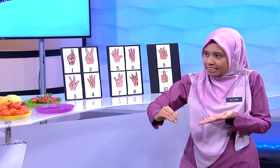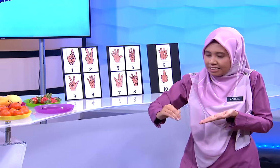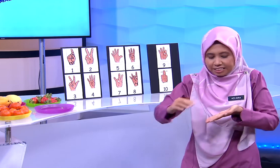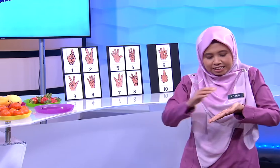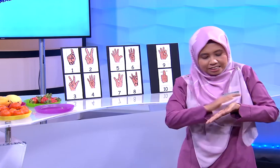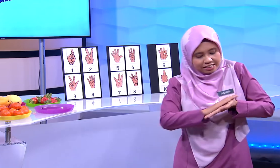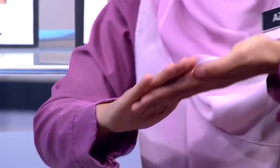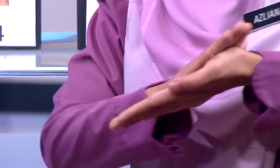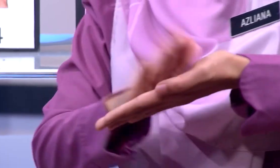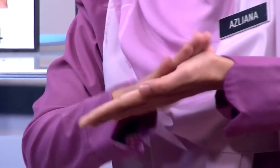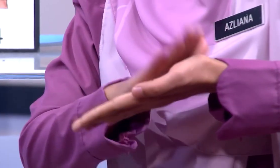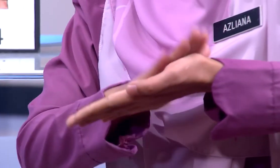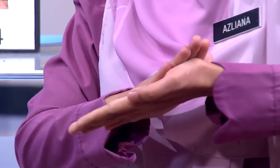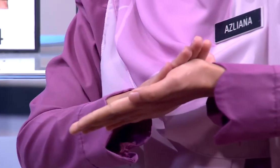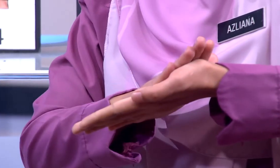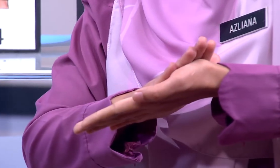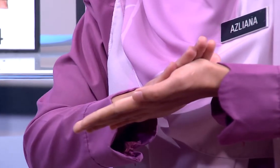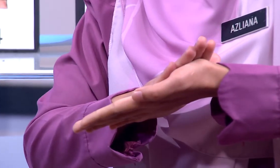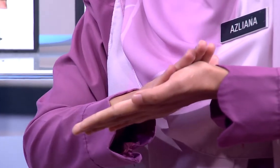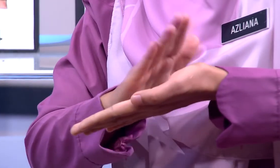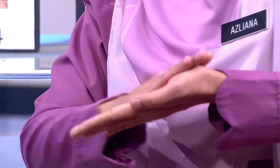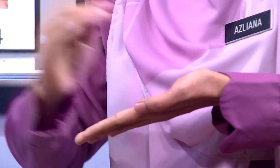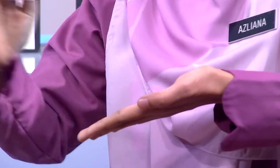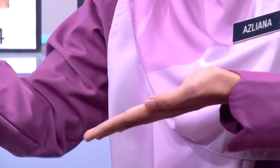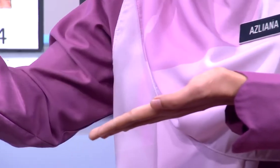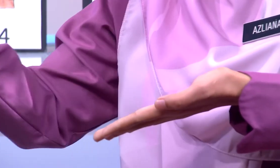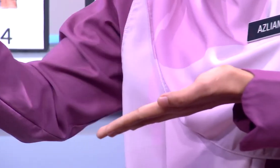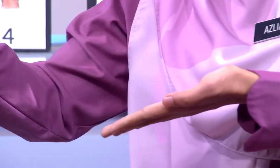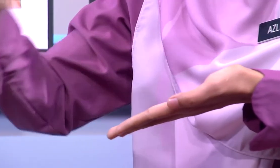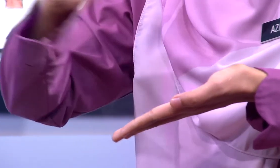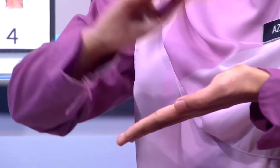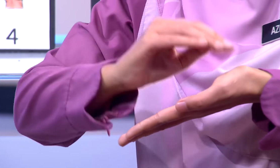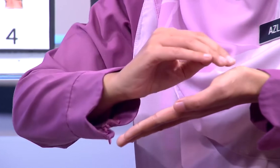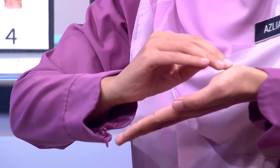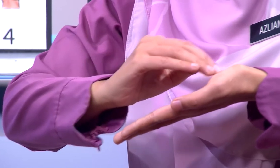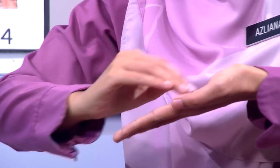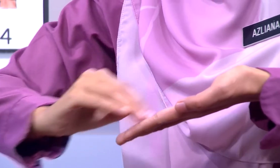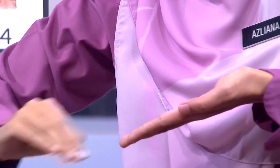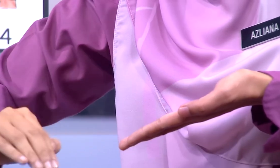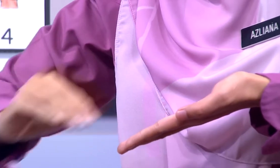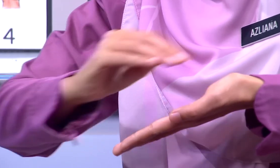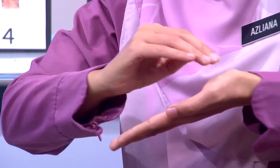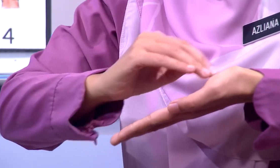oh jadi apa ya tangan terakhir ini sangatlah kain ini tarik diri